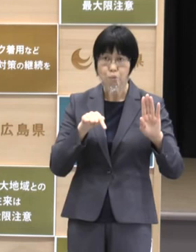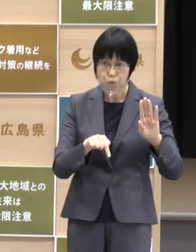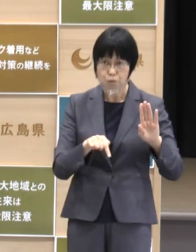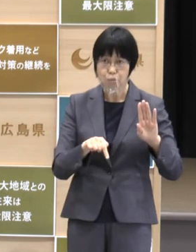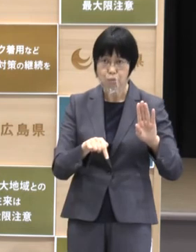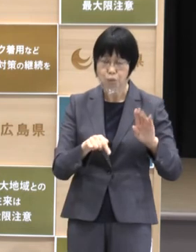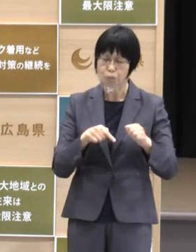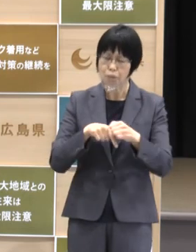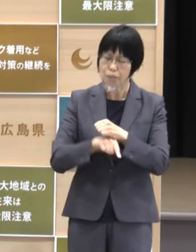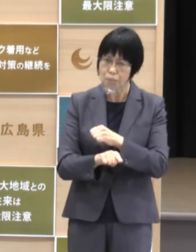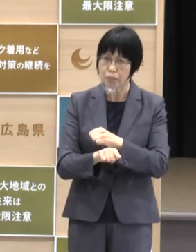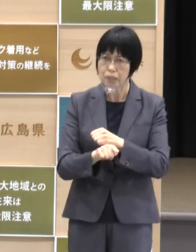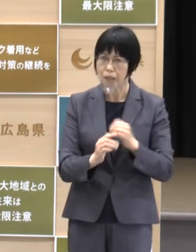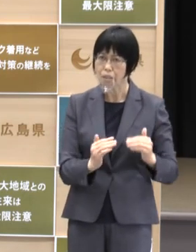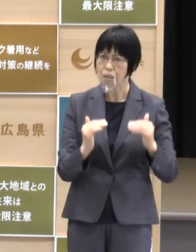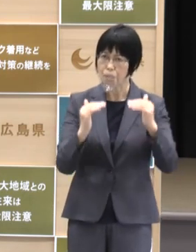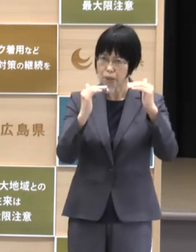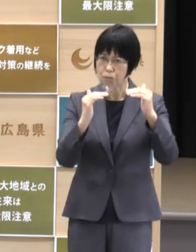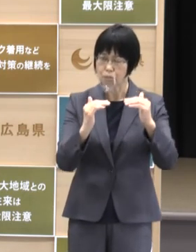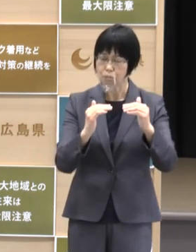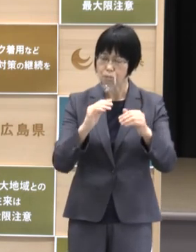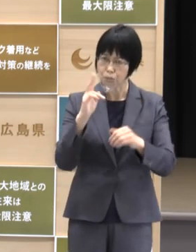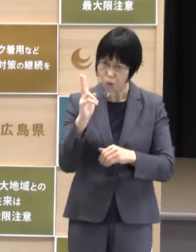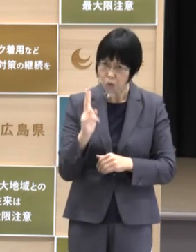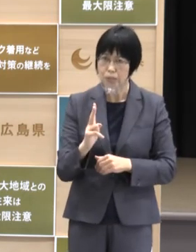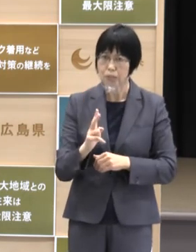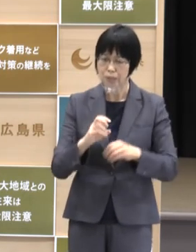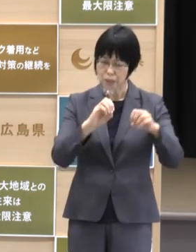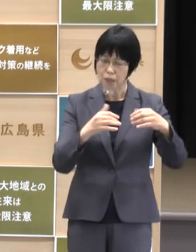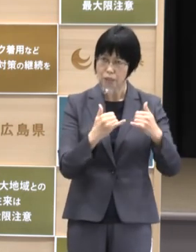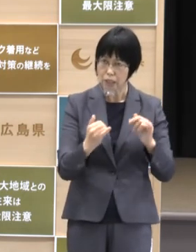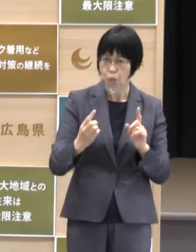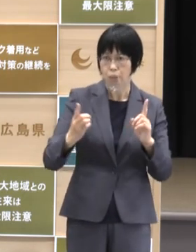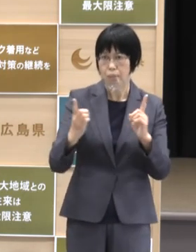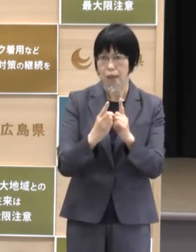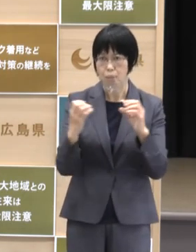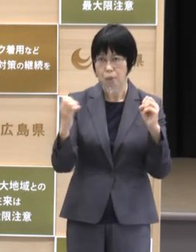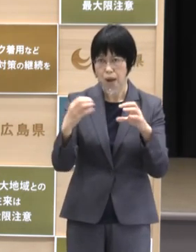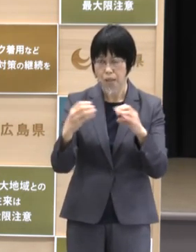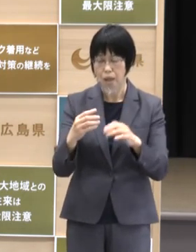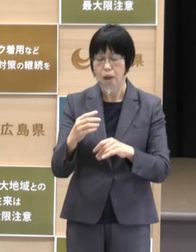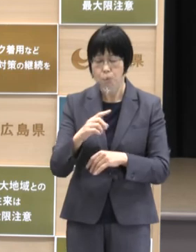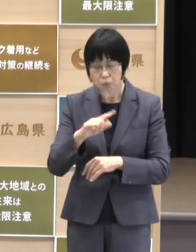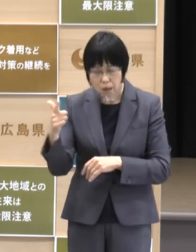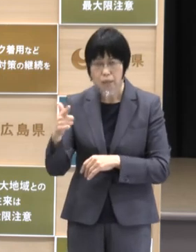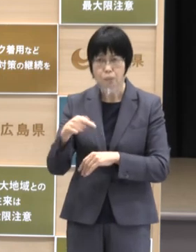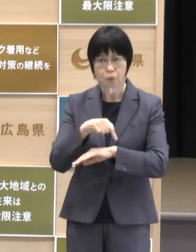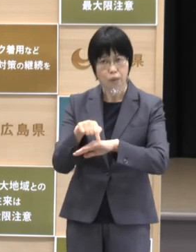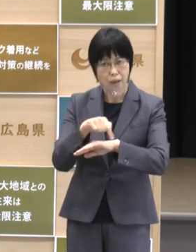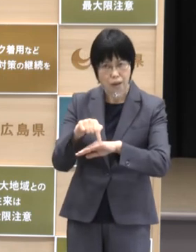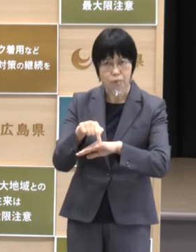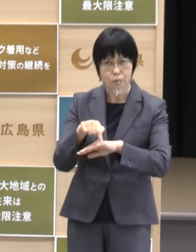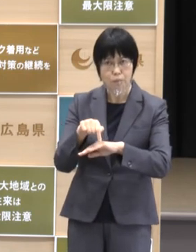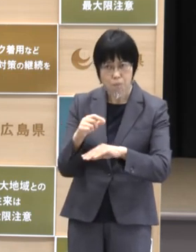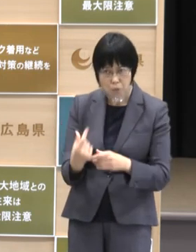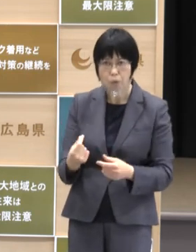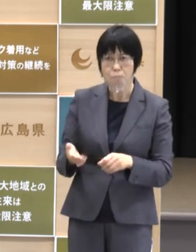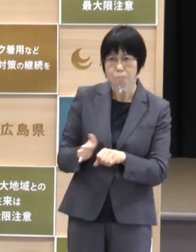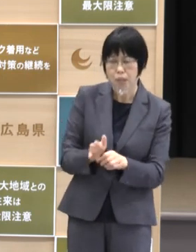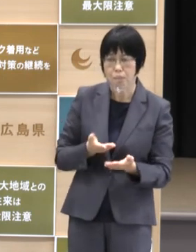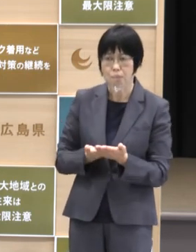がより高まるように、被爆者との対話であるとか、そういったことをお願いをできればなと思っ